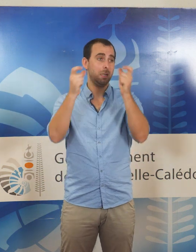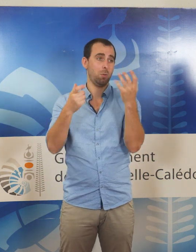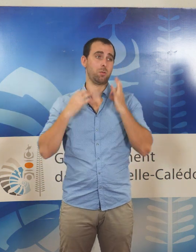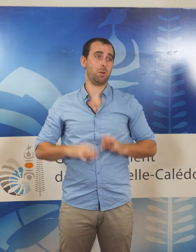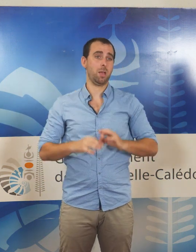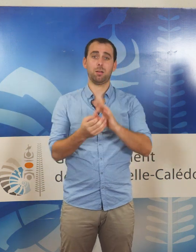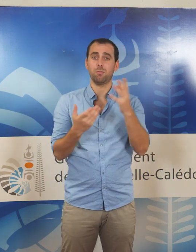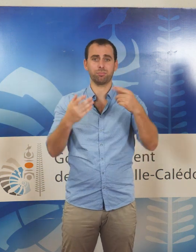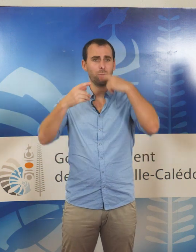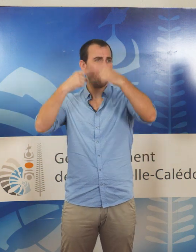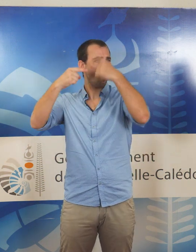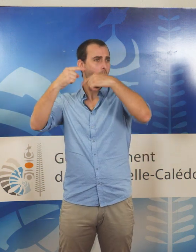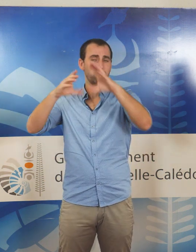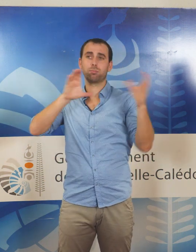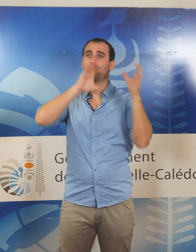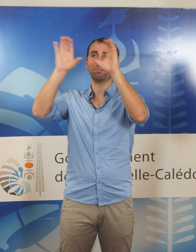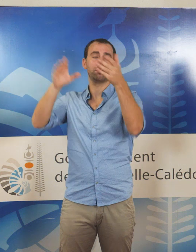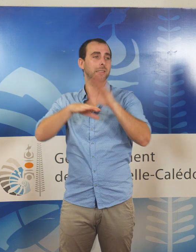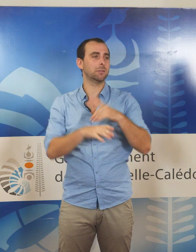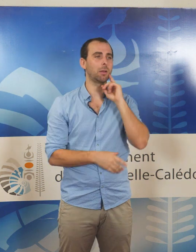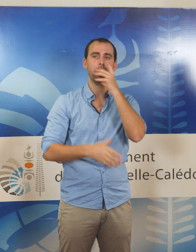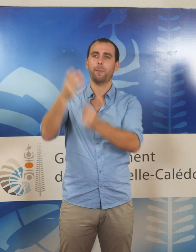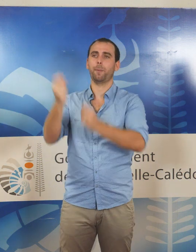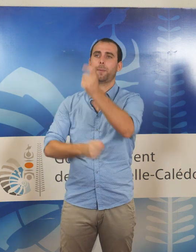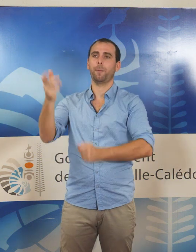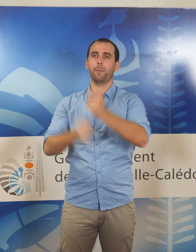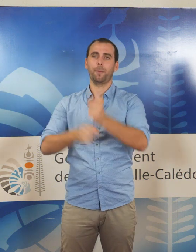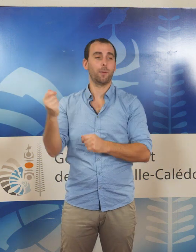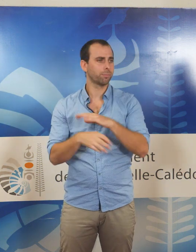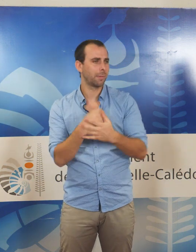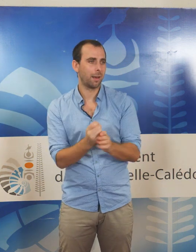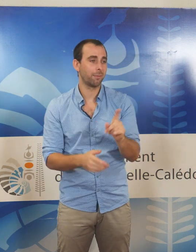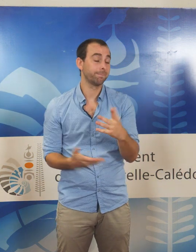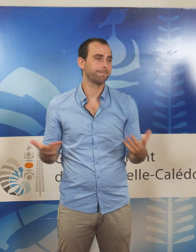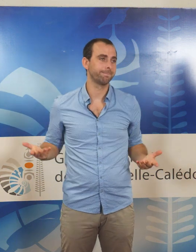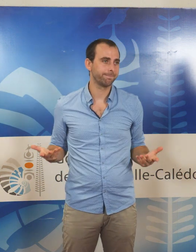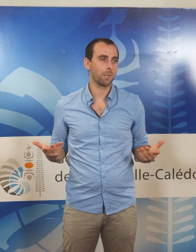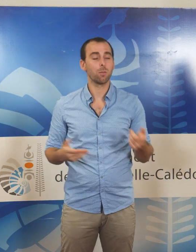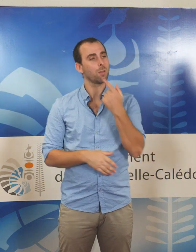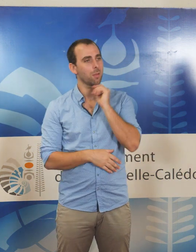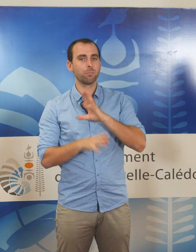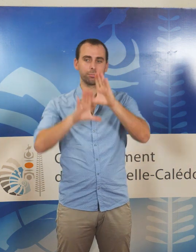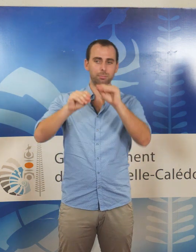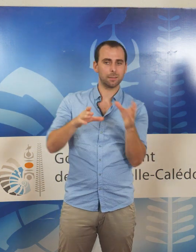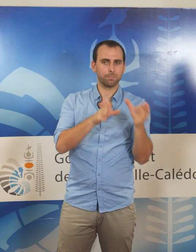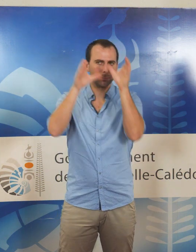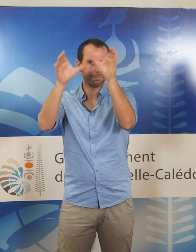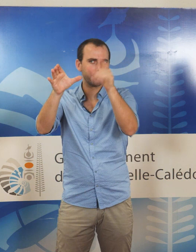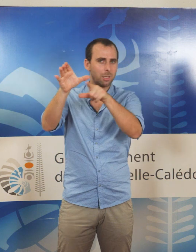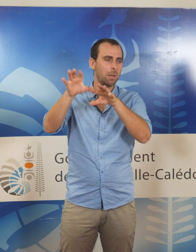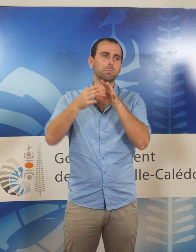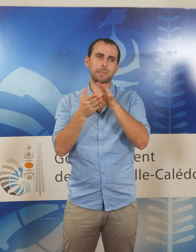général, les élèves jouent plutôt avec plutôt que de se laver les mains. Donc on les met à des points stratégiques, mais